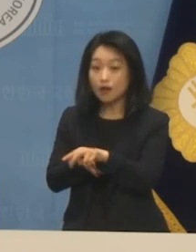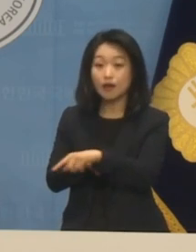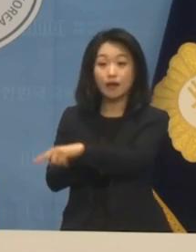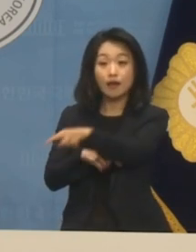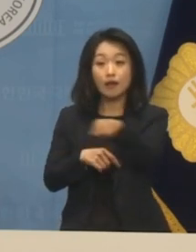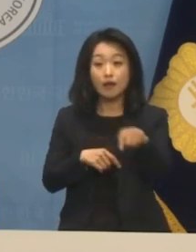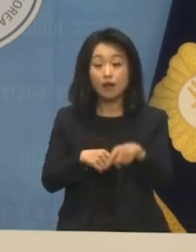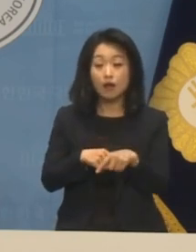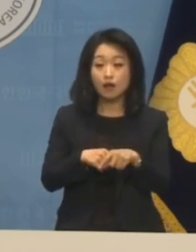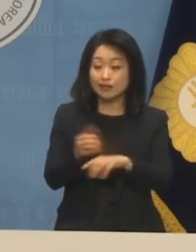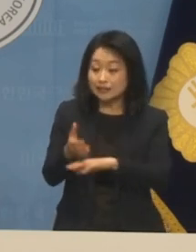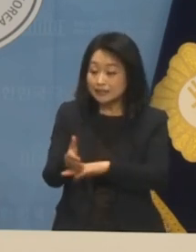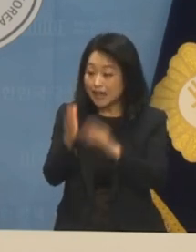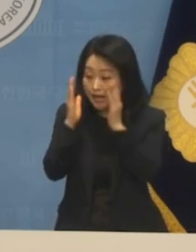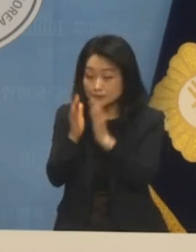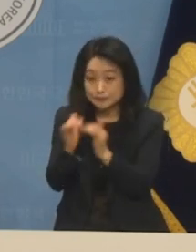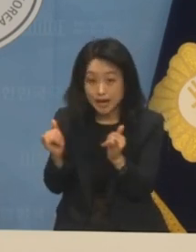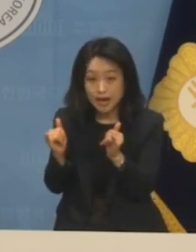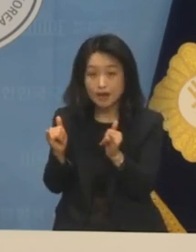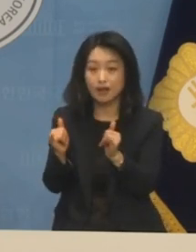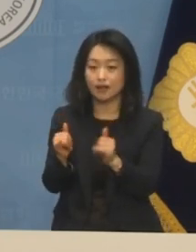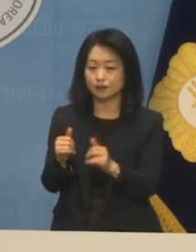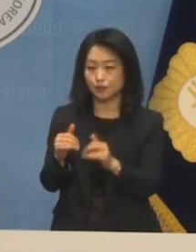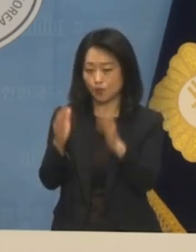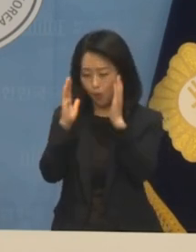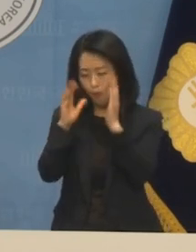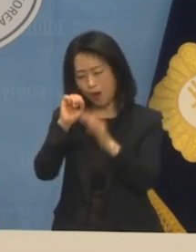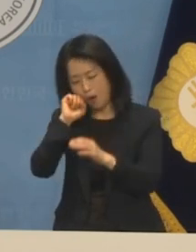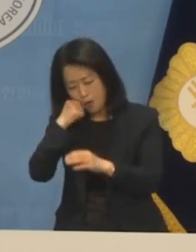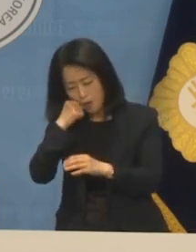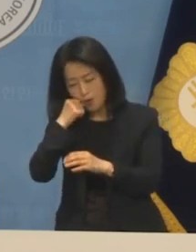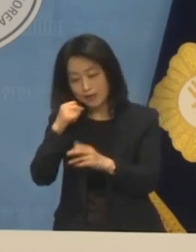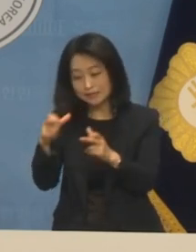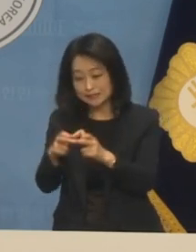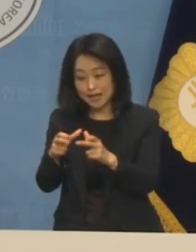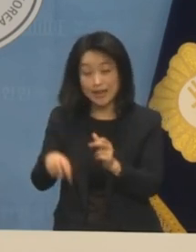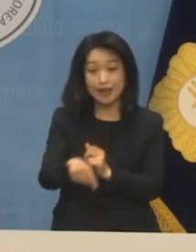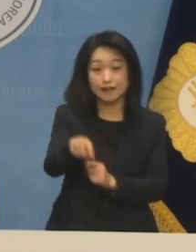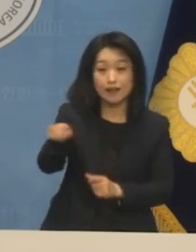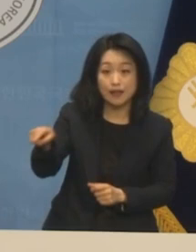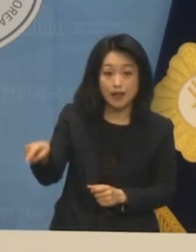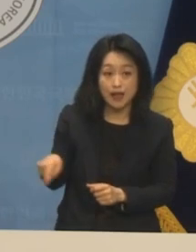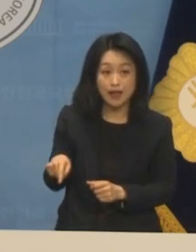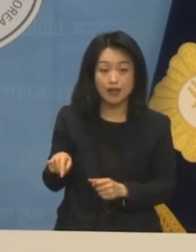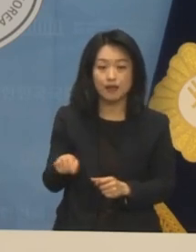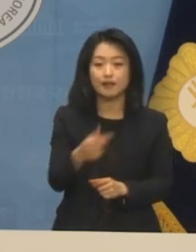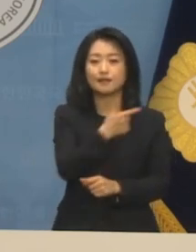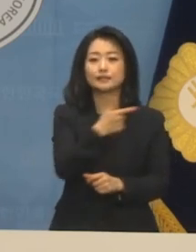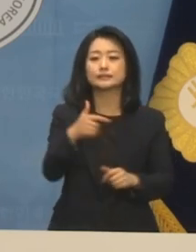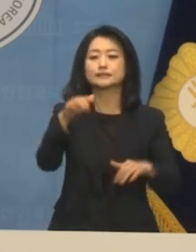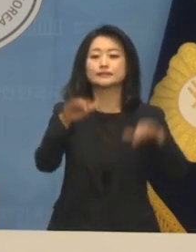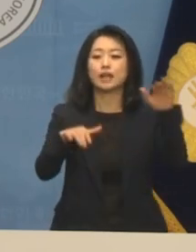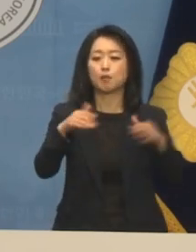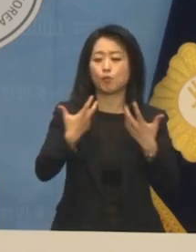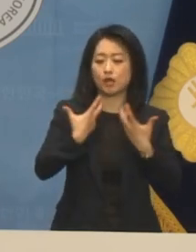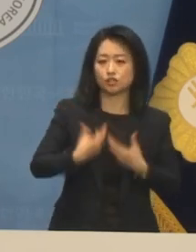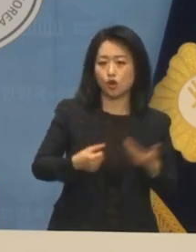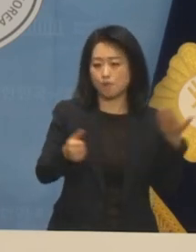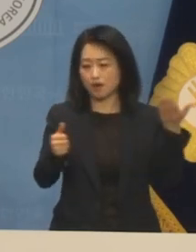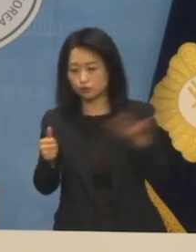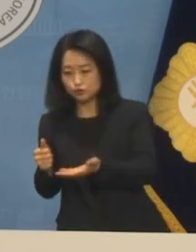AI는 느린 학습자나 학습 장애의 어려움을 겪고 있는 아이들에게 더 큰 절망감을